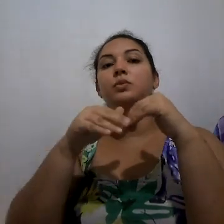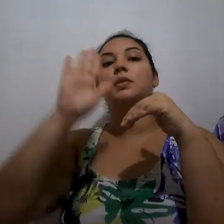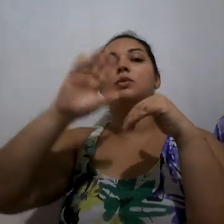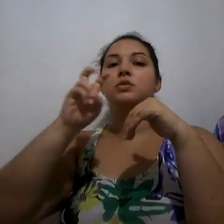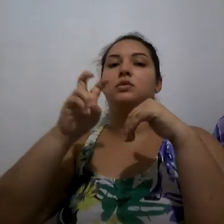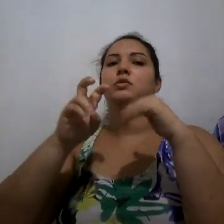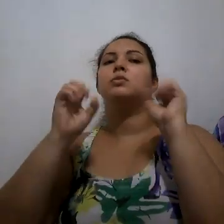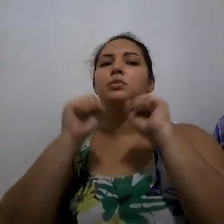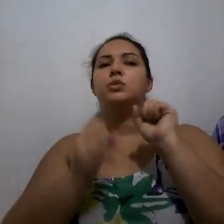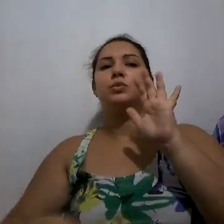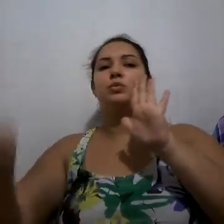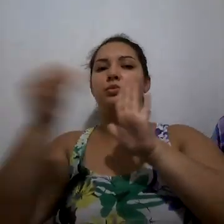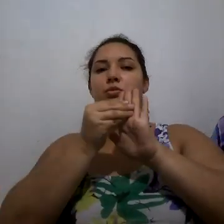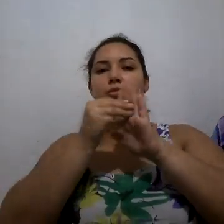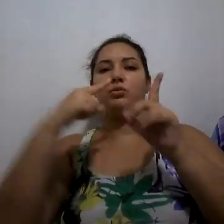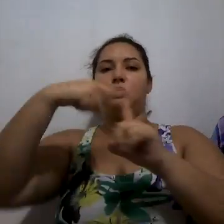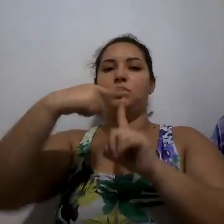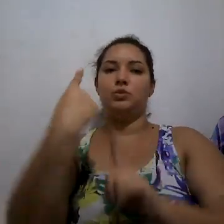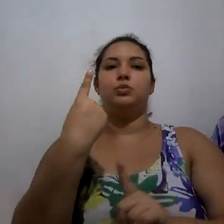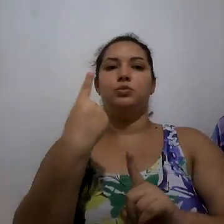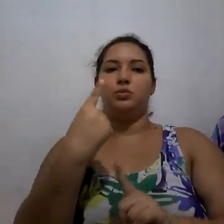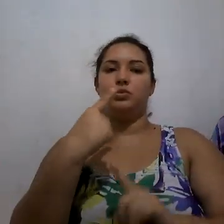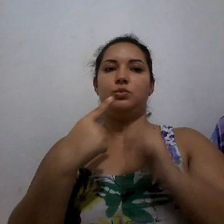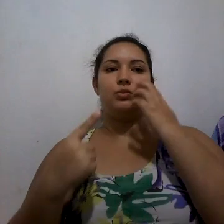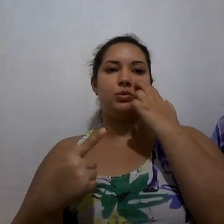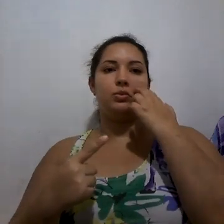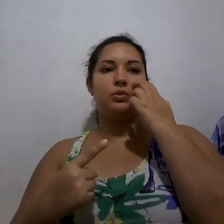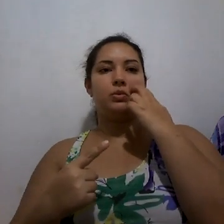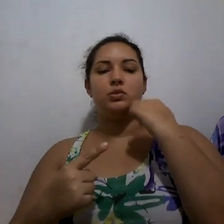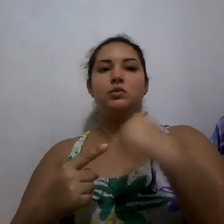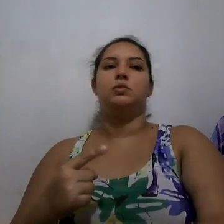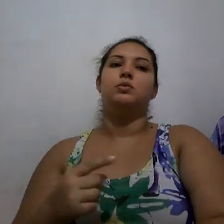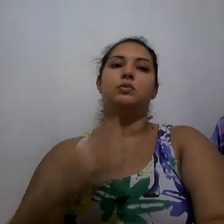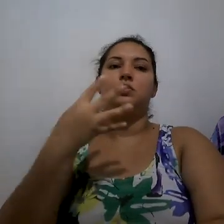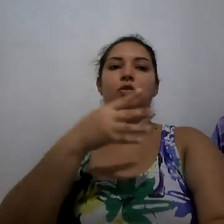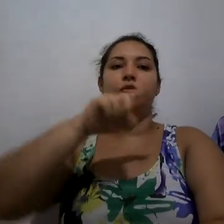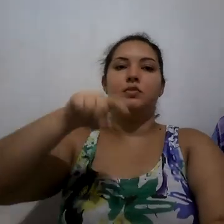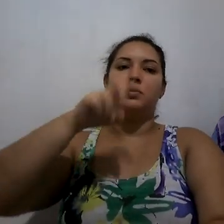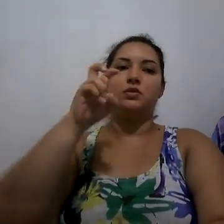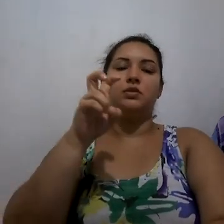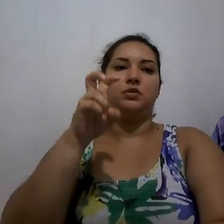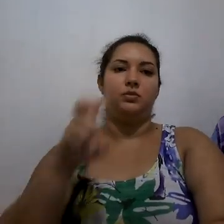eu adiciono 1 à próxima casa. Então será 9,4, ficou 9,5.